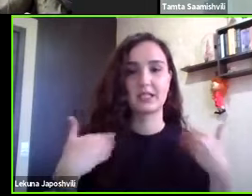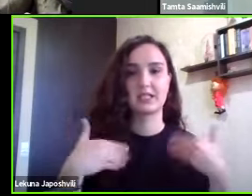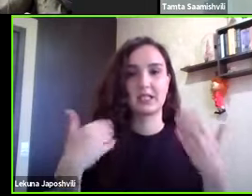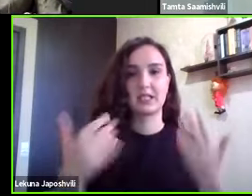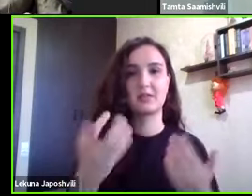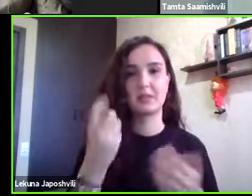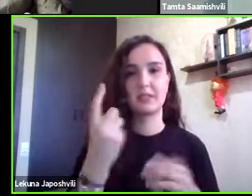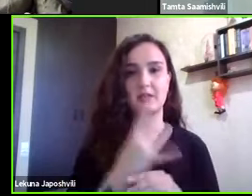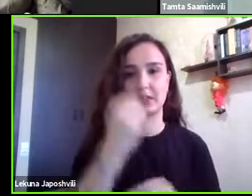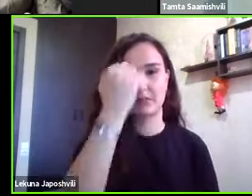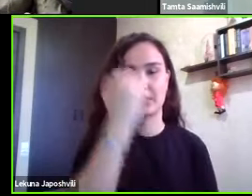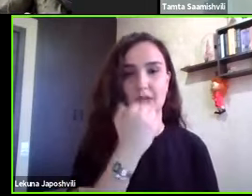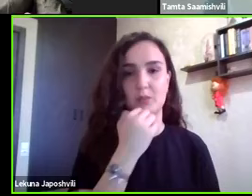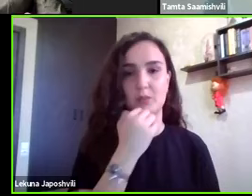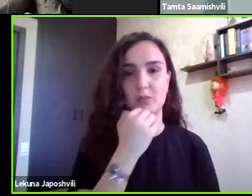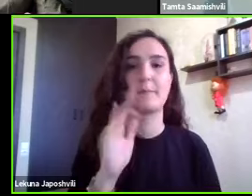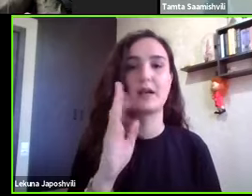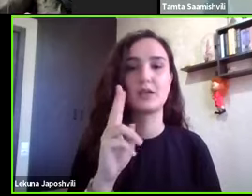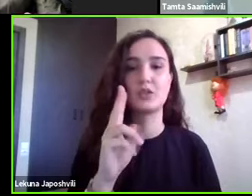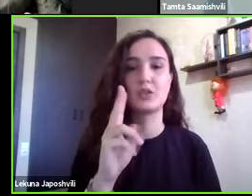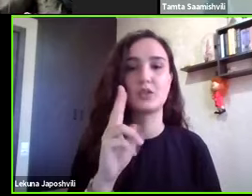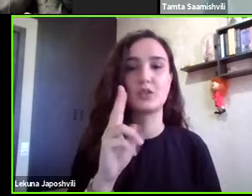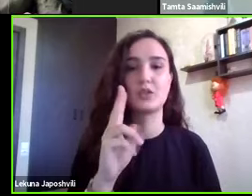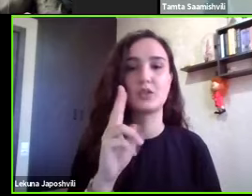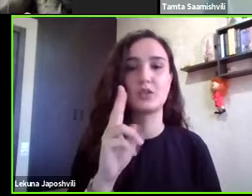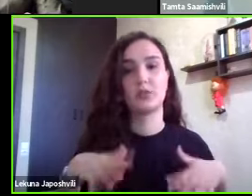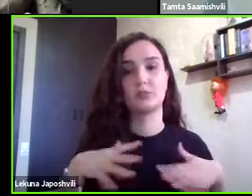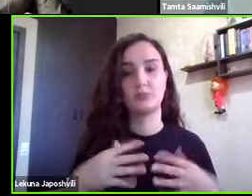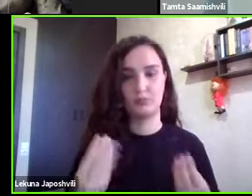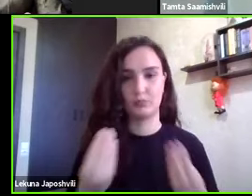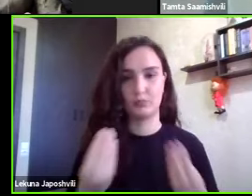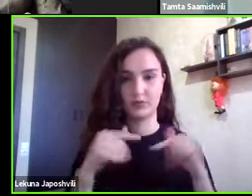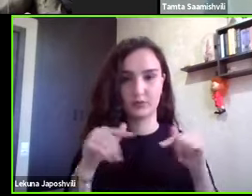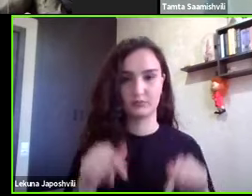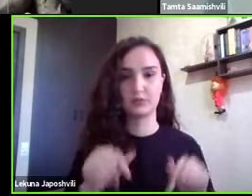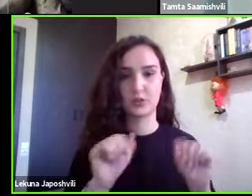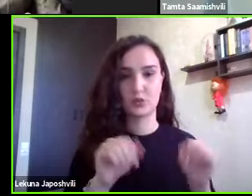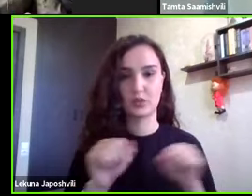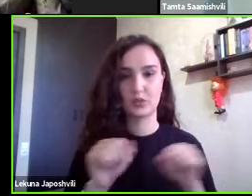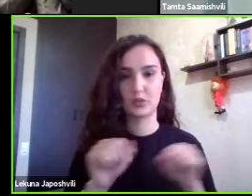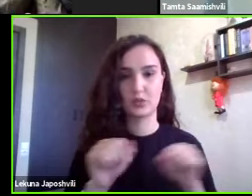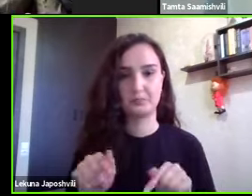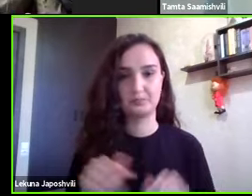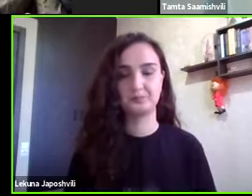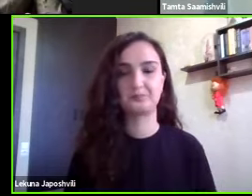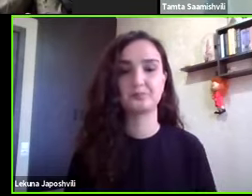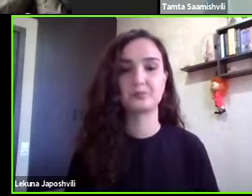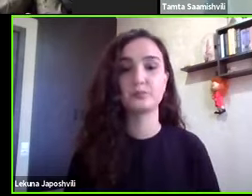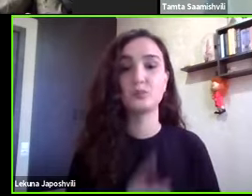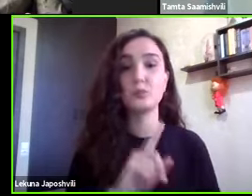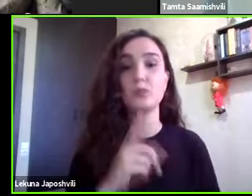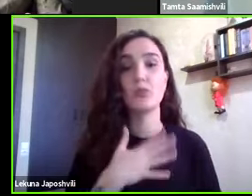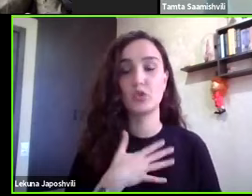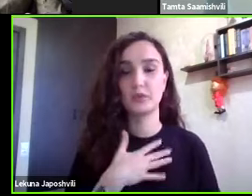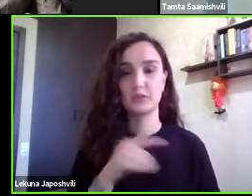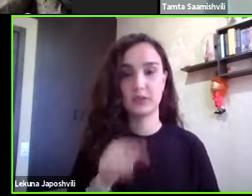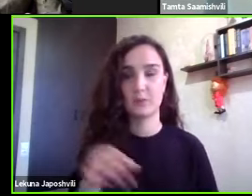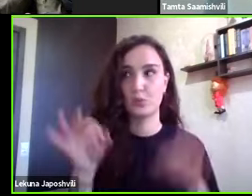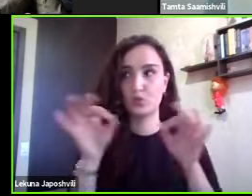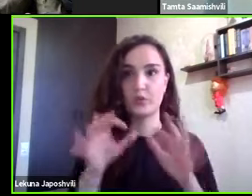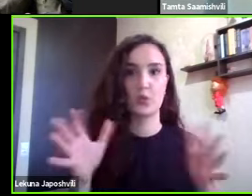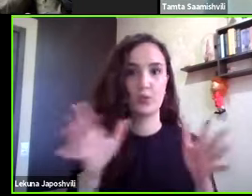ერთხელ. მადლობა მაგ ჯორჯიას, რომ მოგცა დაგვითმო პლატფორმა და მოგცა საშუალება, რომ ჩვენთვის ამ უჩვეულო